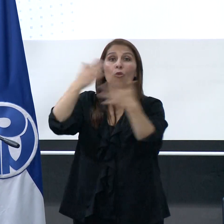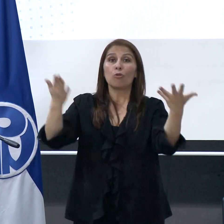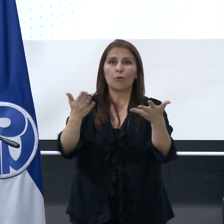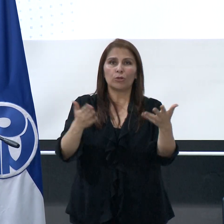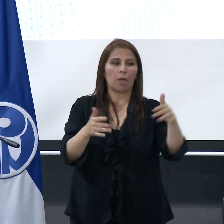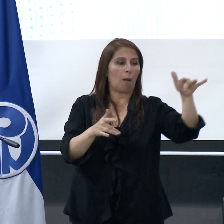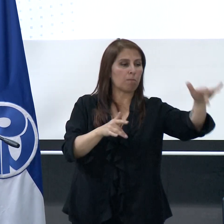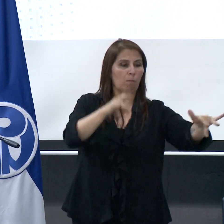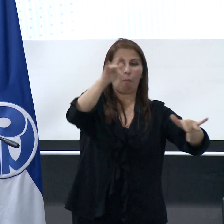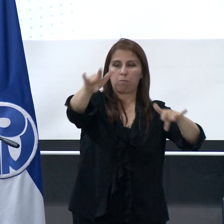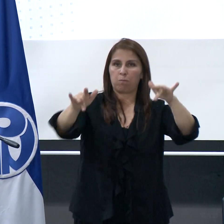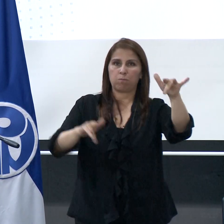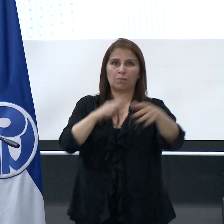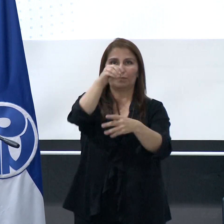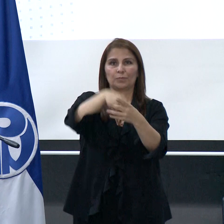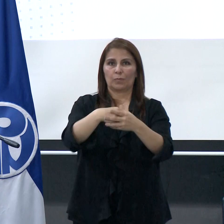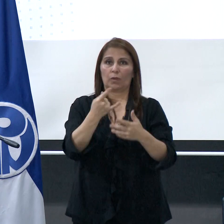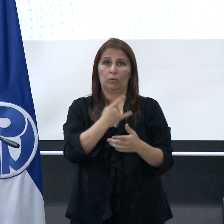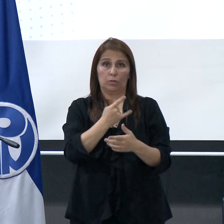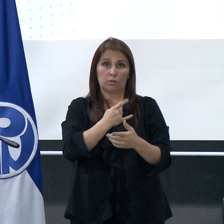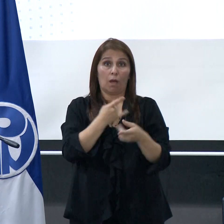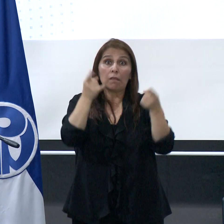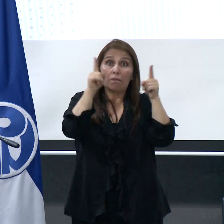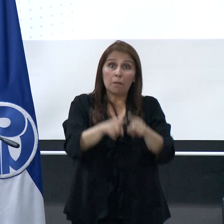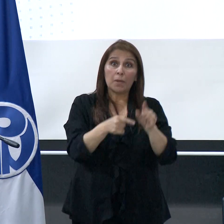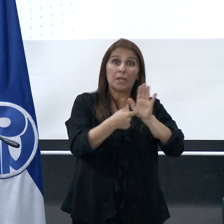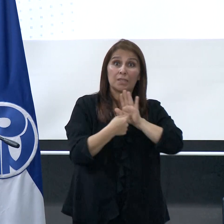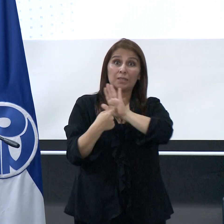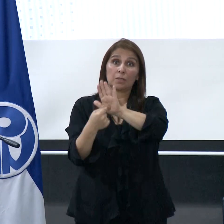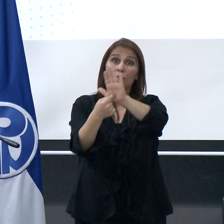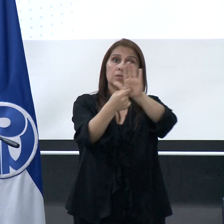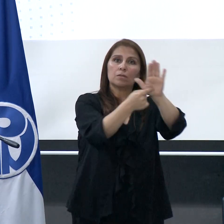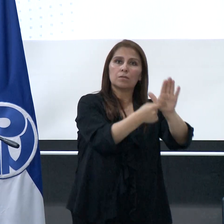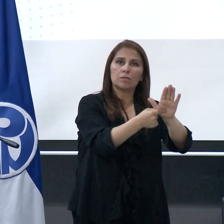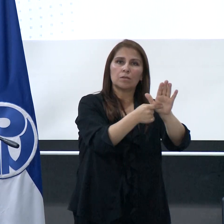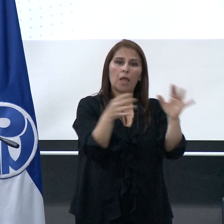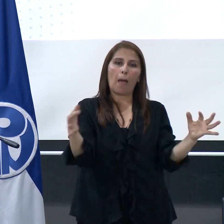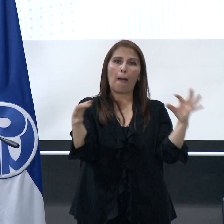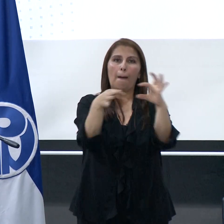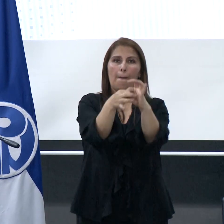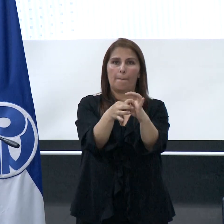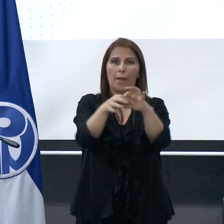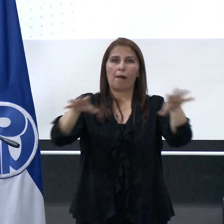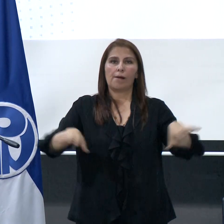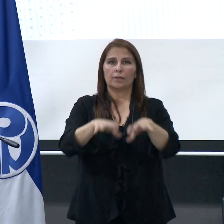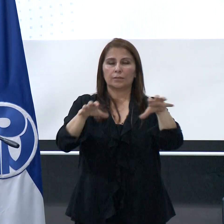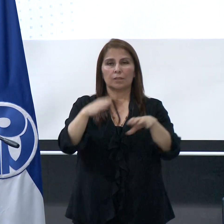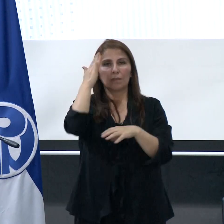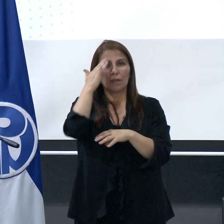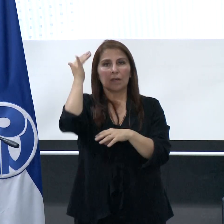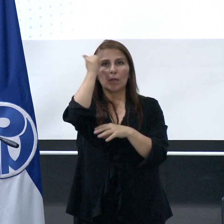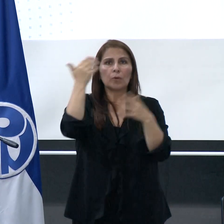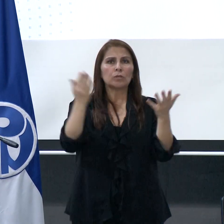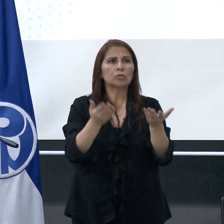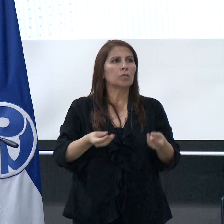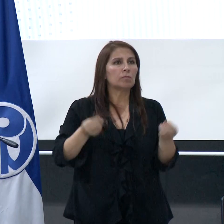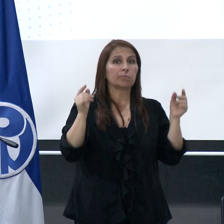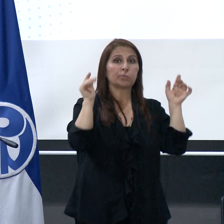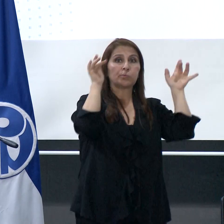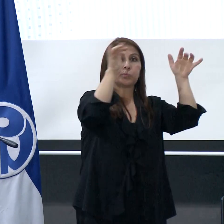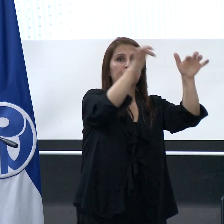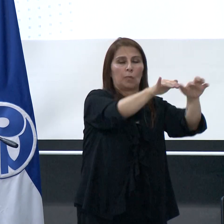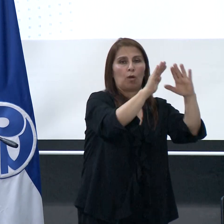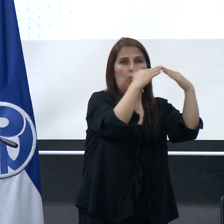universidad y también llevar estas exposiciones junto con actividades académicas a colegios y escuelas normales con quien con